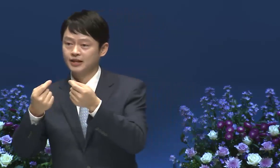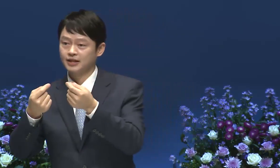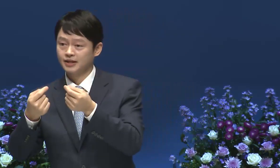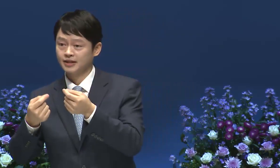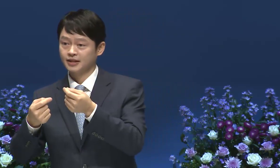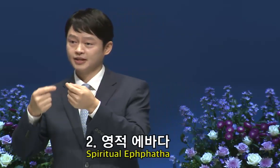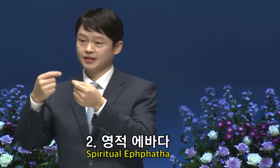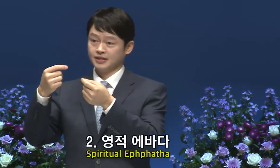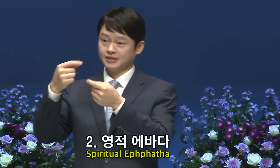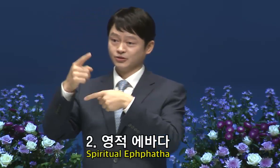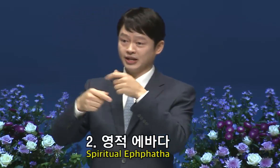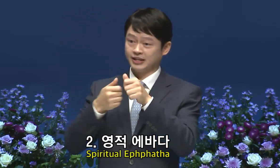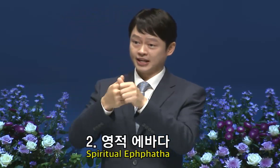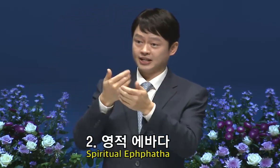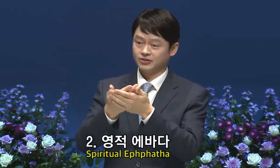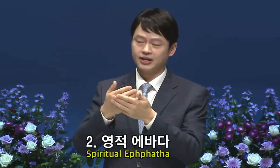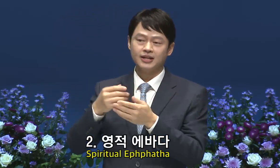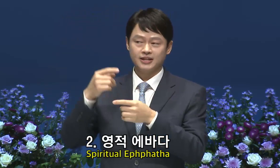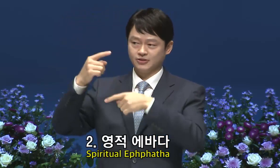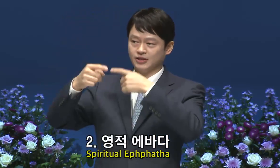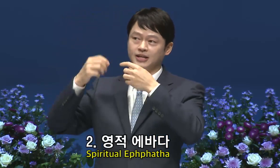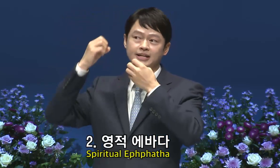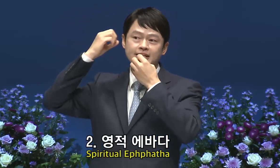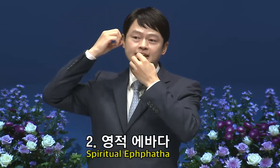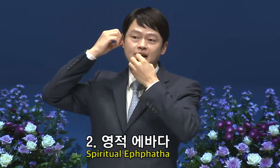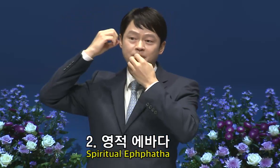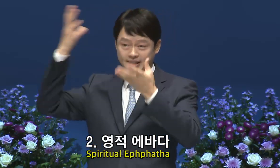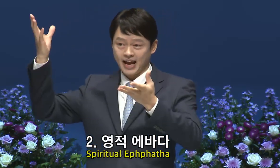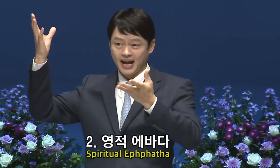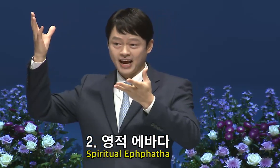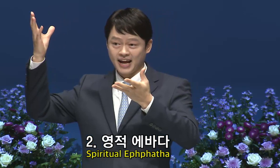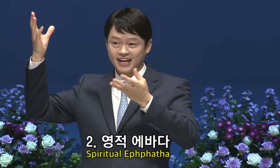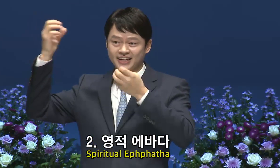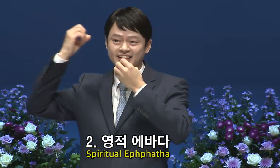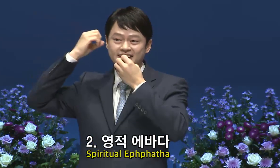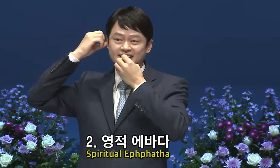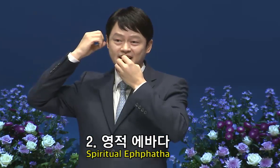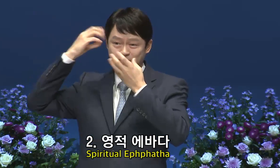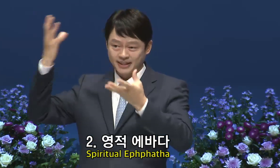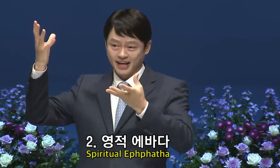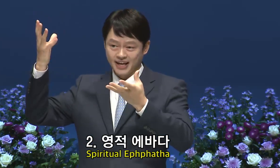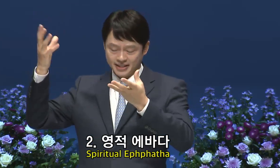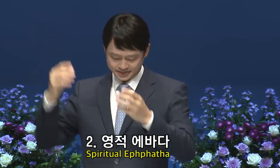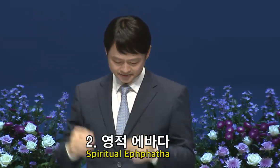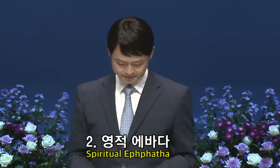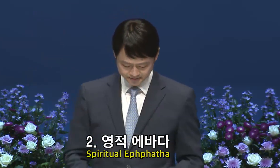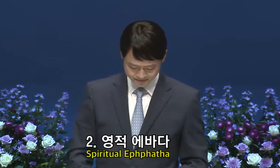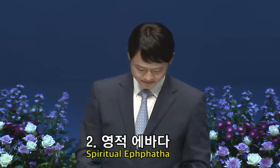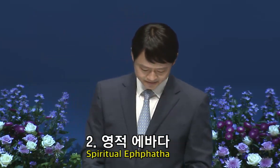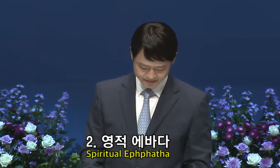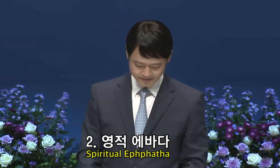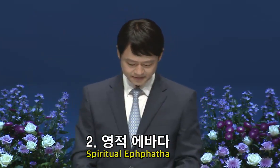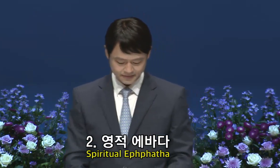번째입니다. 같이 수어로 고백하겠습니다. 영적 에바다입니다. 이렇게 수어합니다. 에바다라고